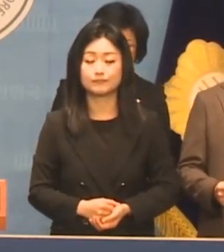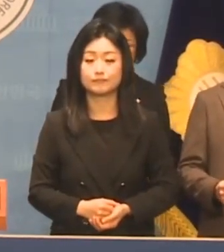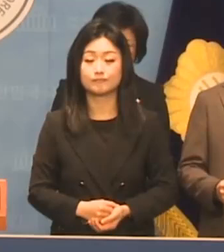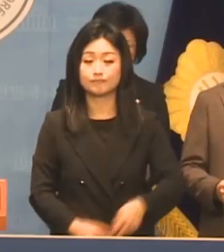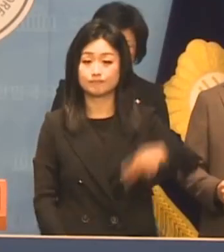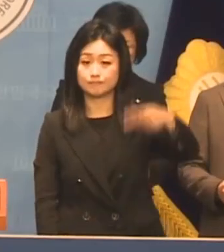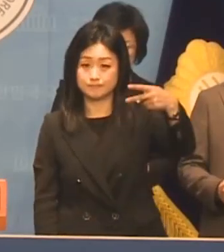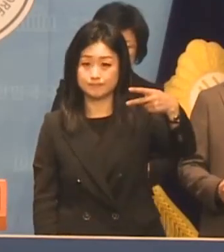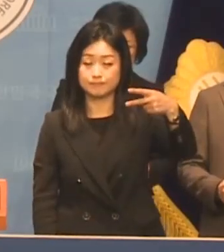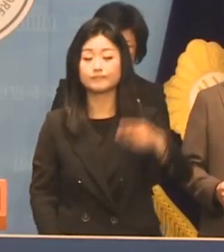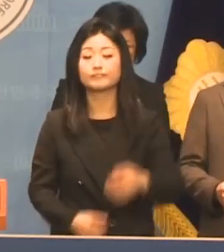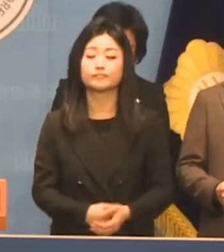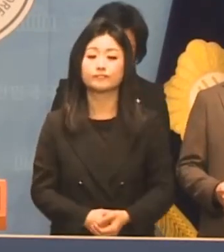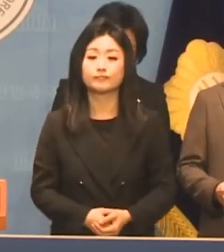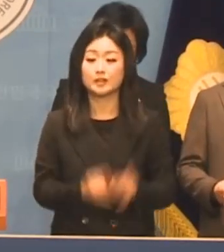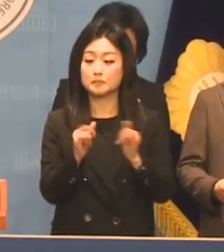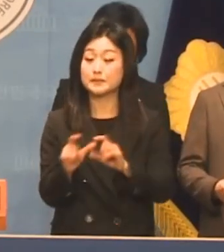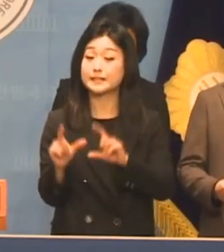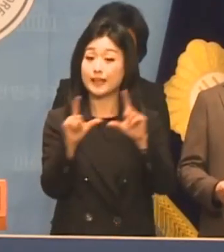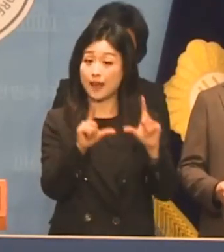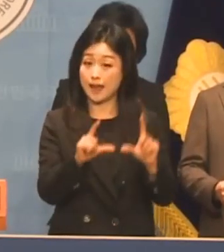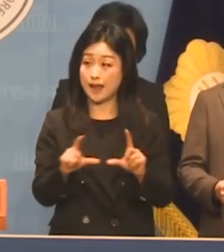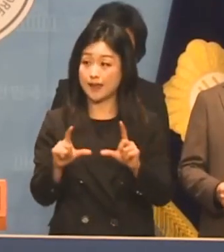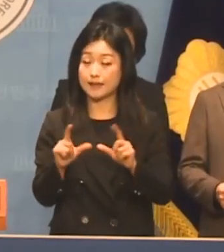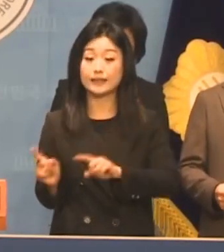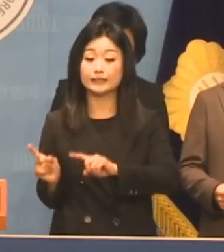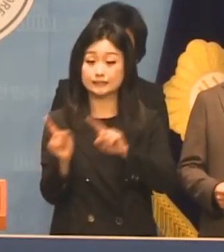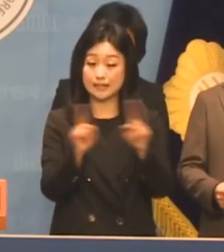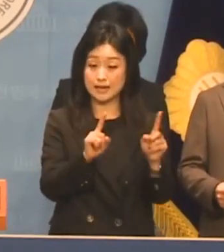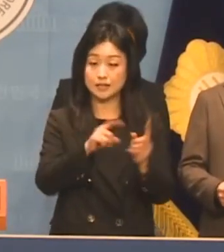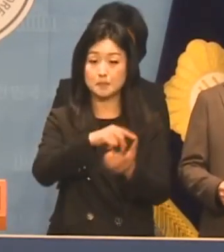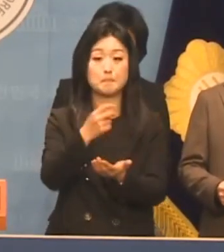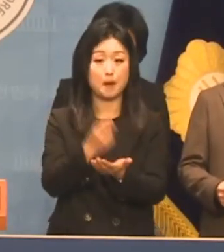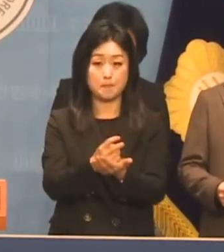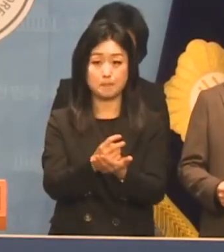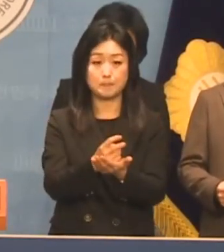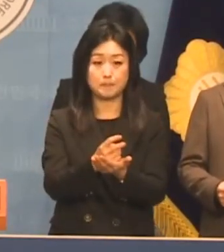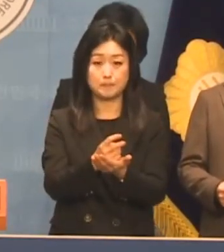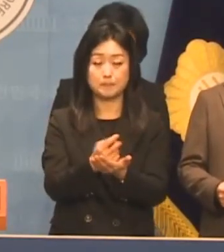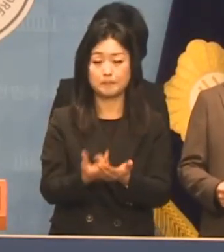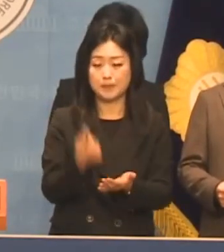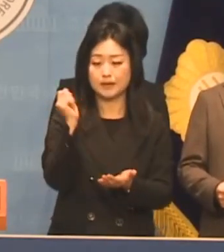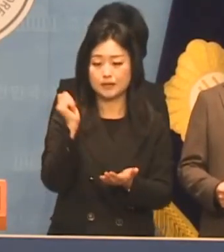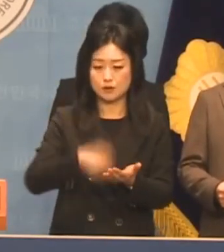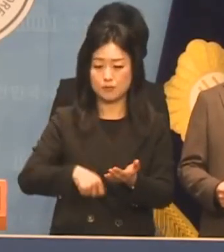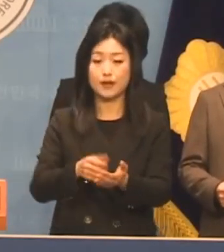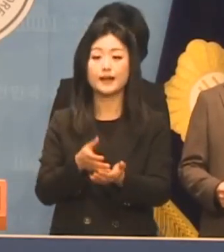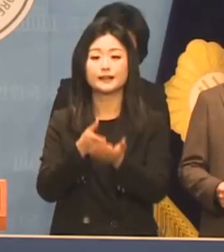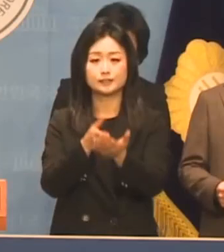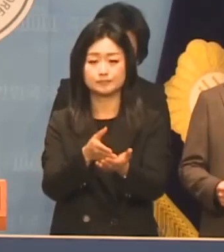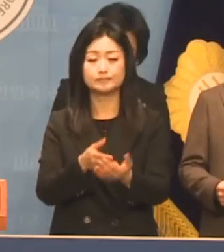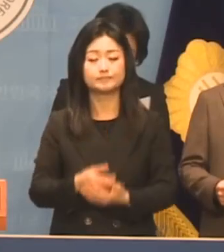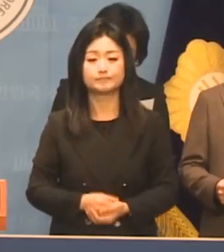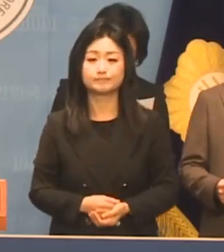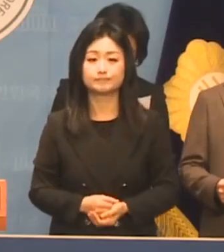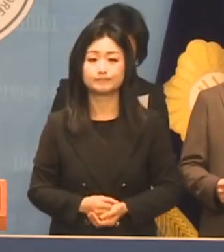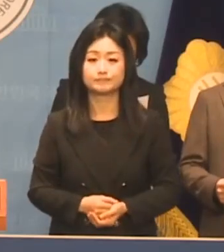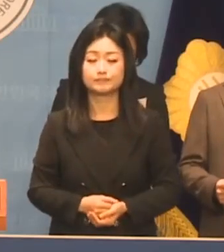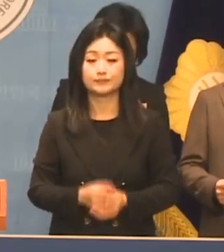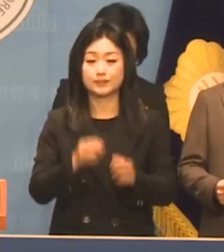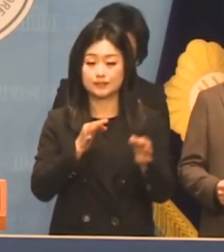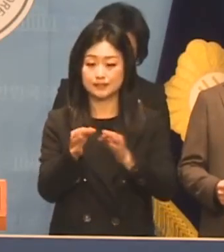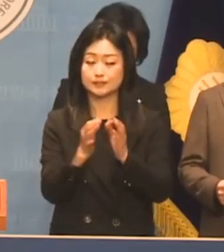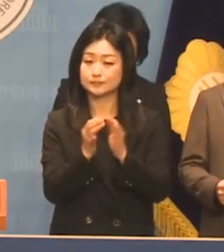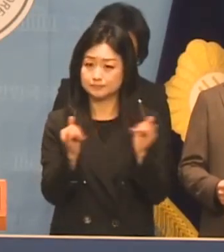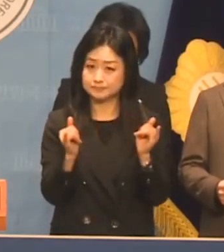둘째, 민생을 살리는 민생법안을 하루빨리 통과시켜야 합니다.